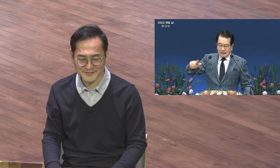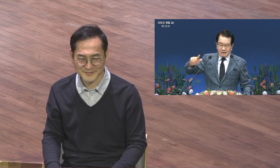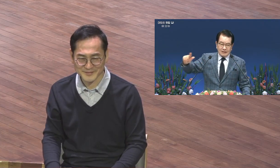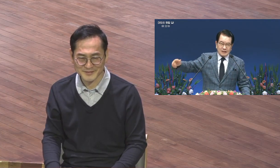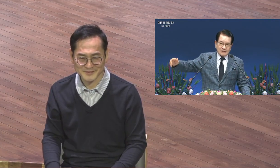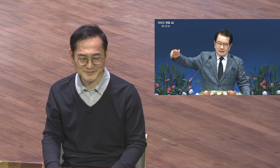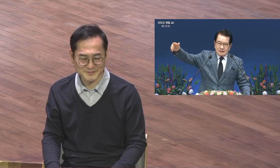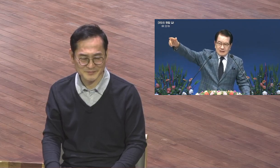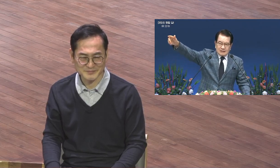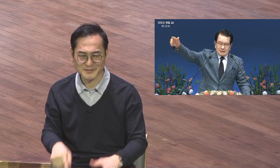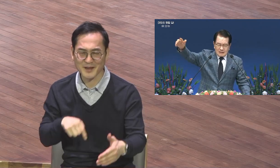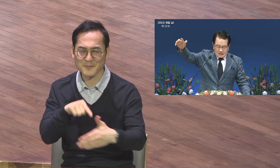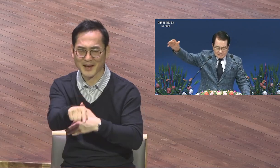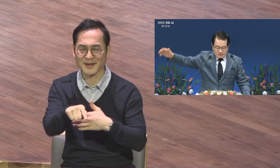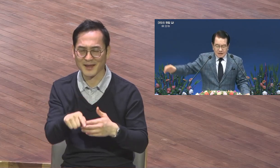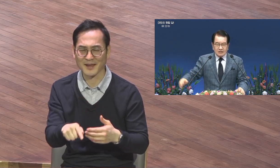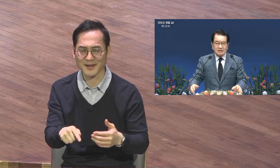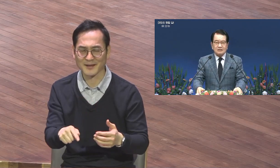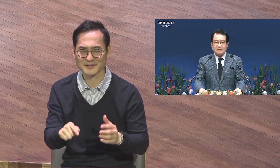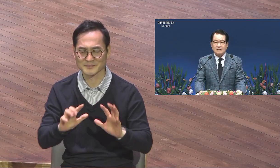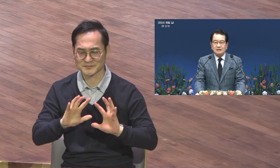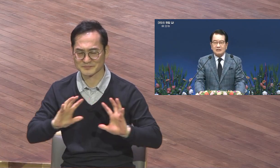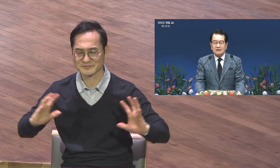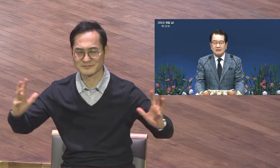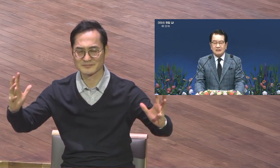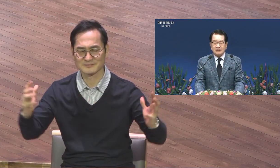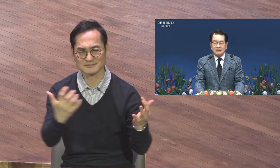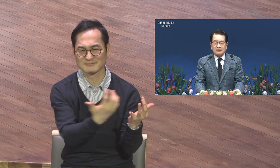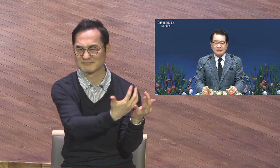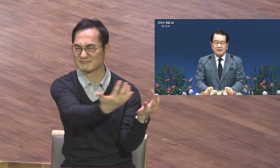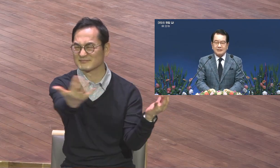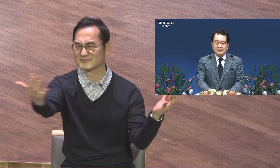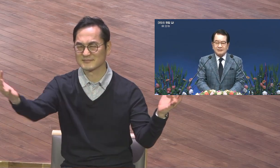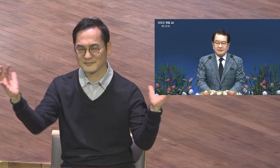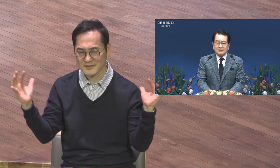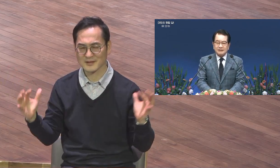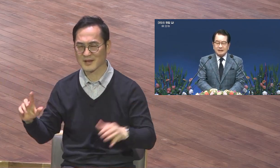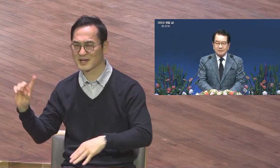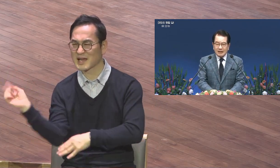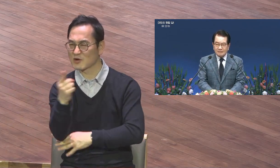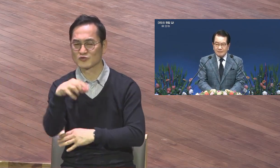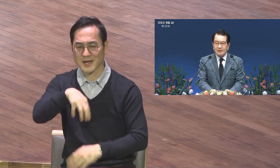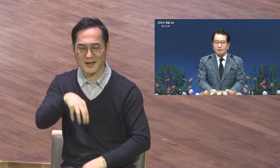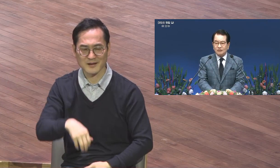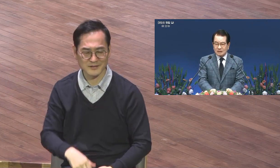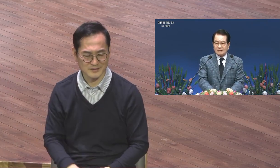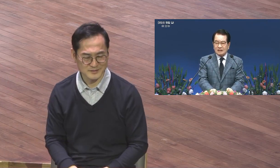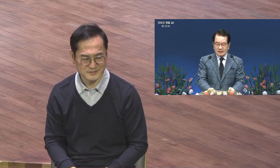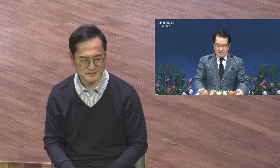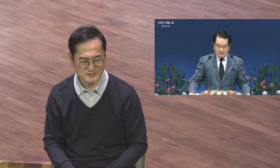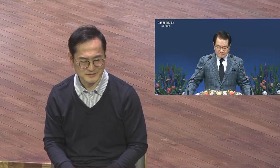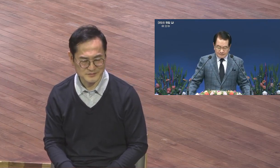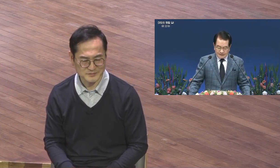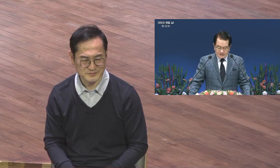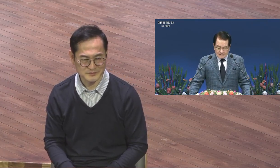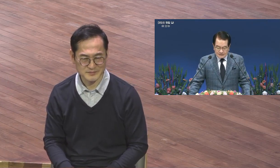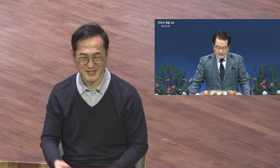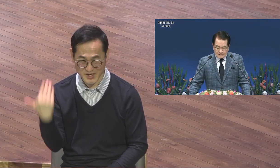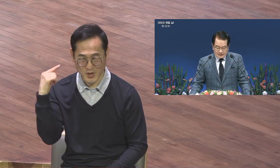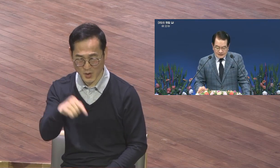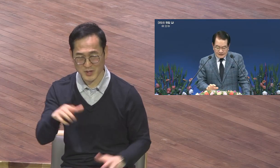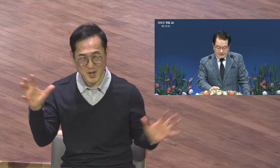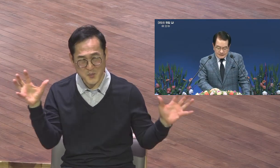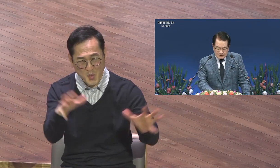야외인데요. 야외인데 엄청 큰 그런 땅인데 전에 8만 명 모인 적이 있다 그래요.